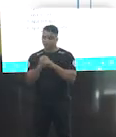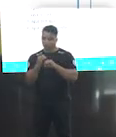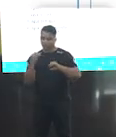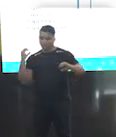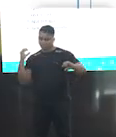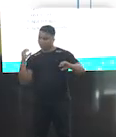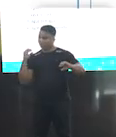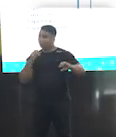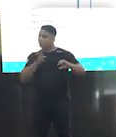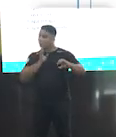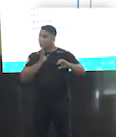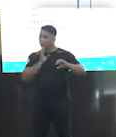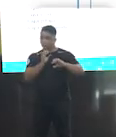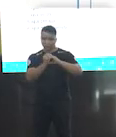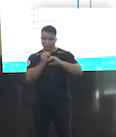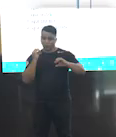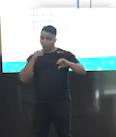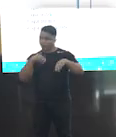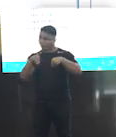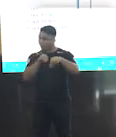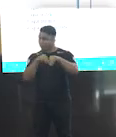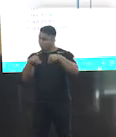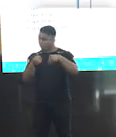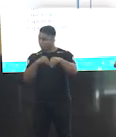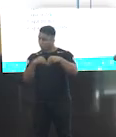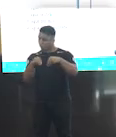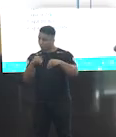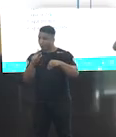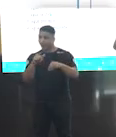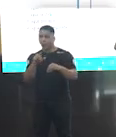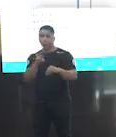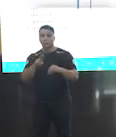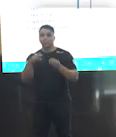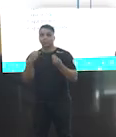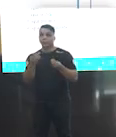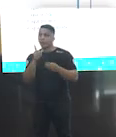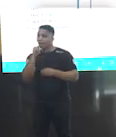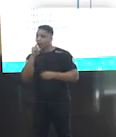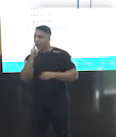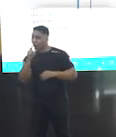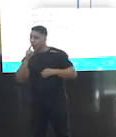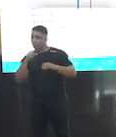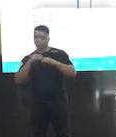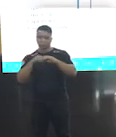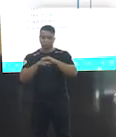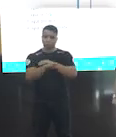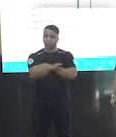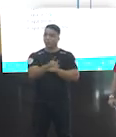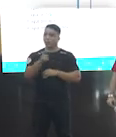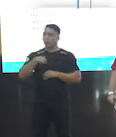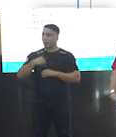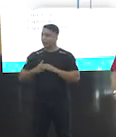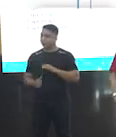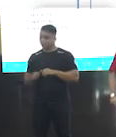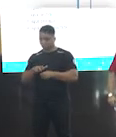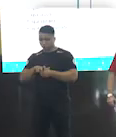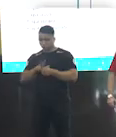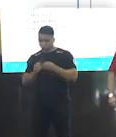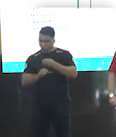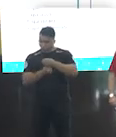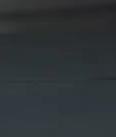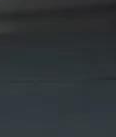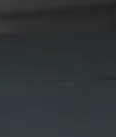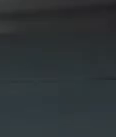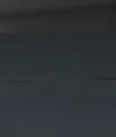de PVC é aquele tubo de plástico que a gente usa para passar água, para passar esgoto, é aquele